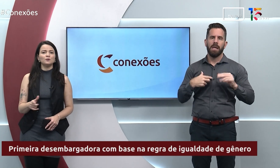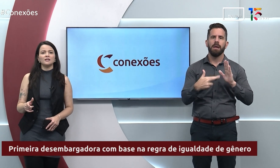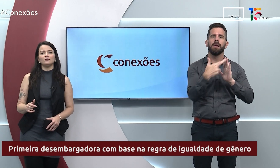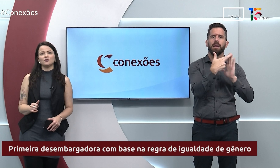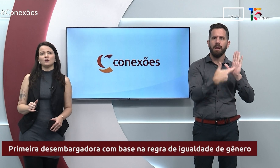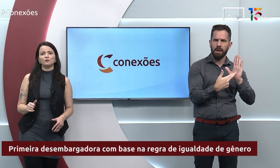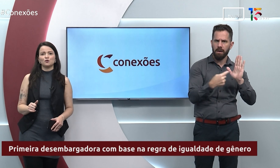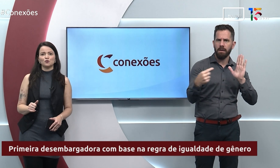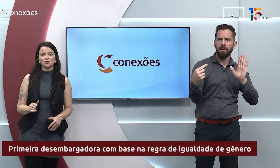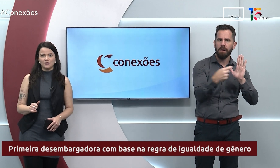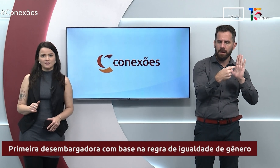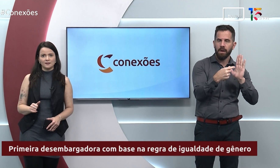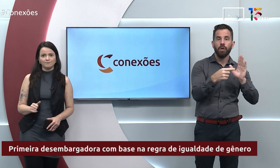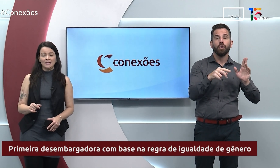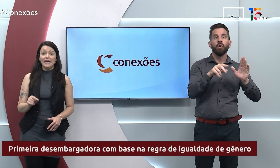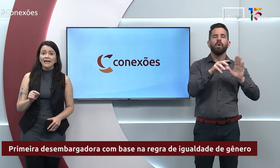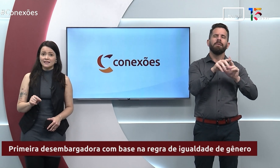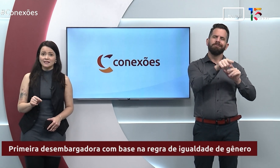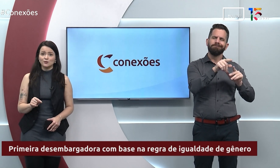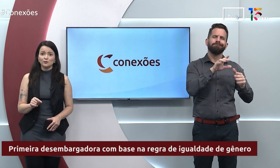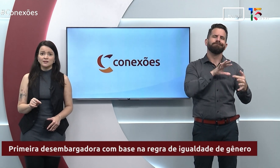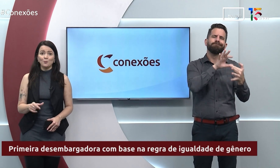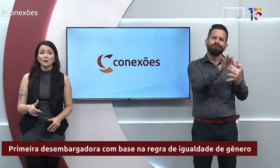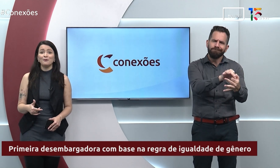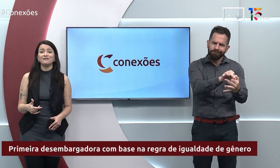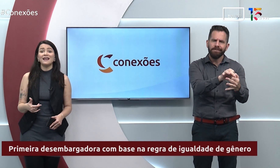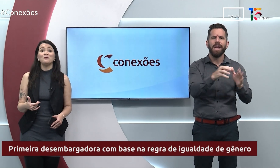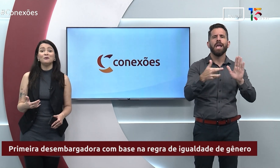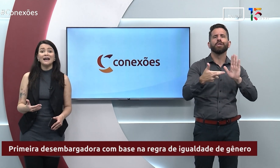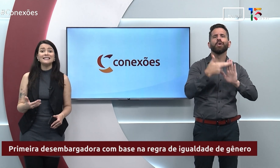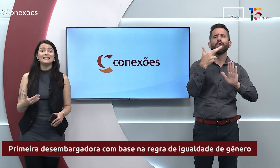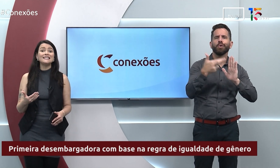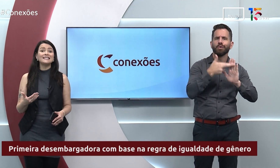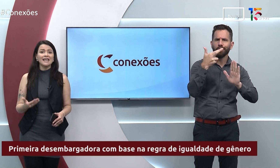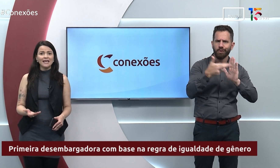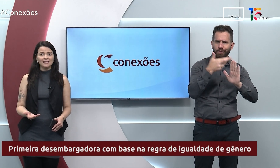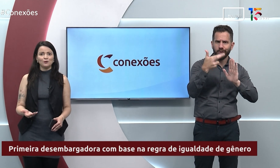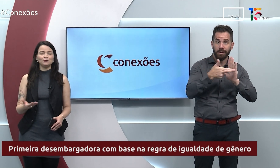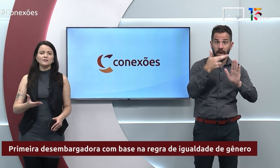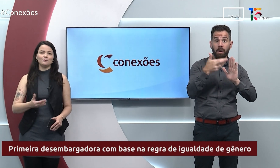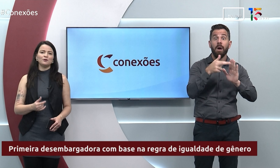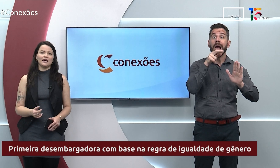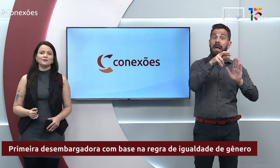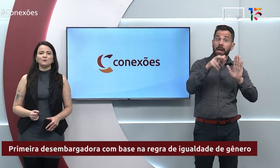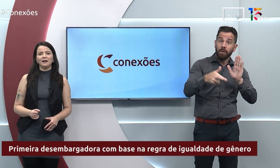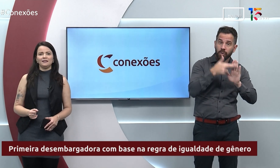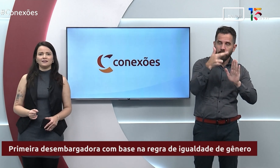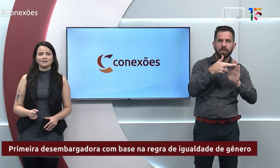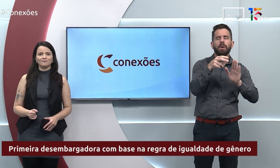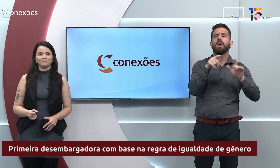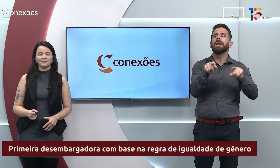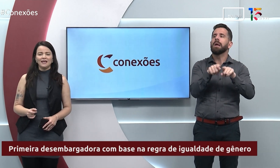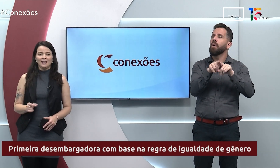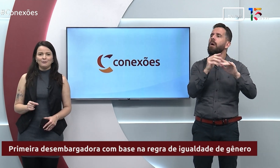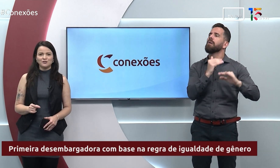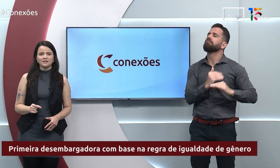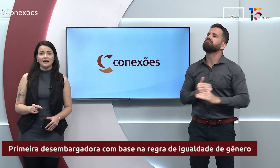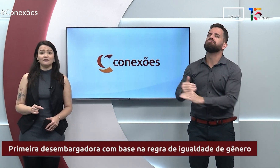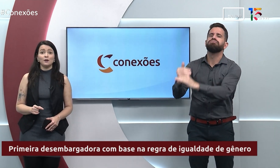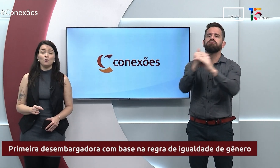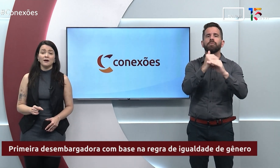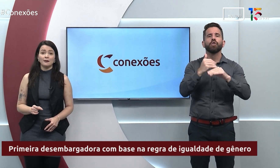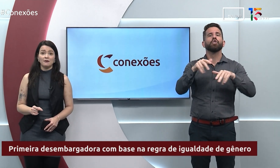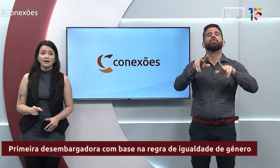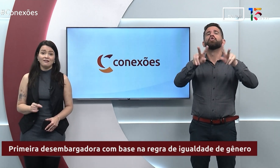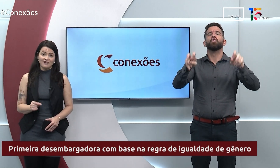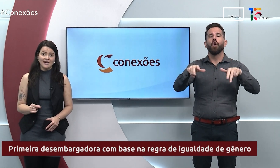resolução do Conselho Nacional de Justiça. Essa resolução promove a igualdade de gênero nos tribunais do país. A magistrada